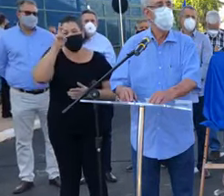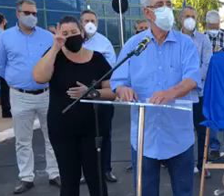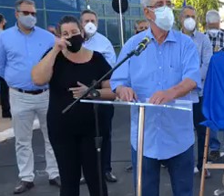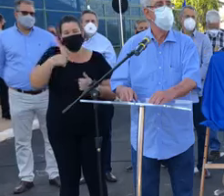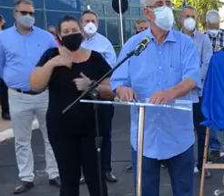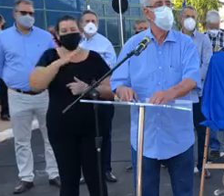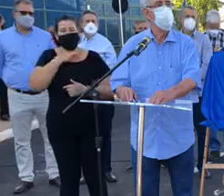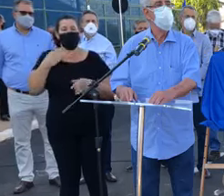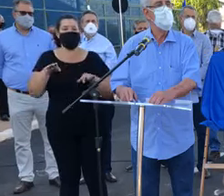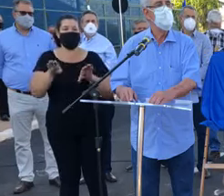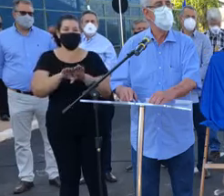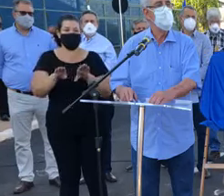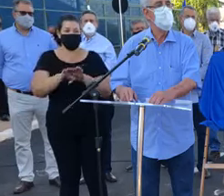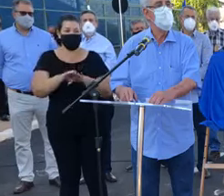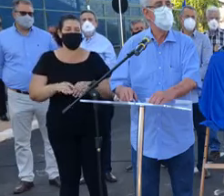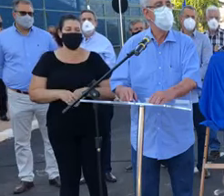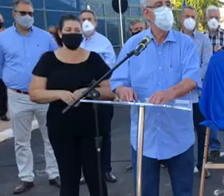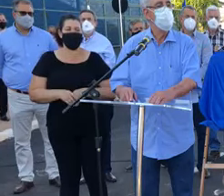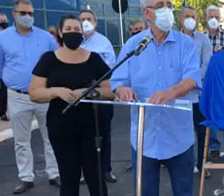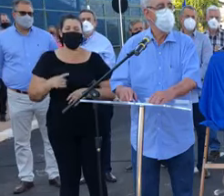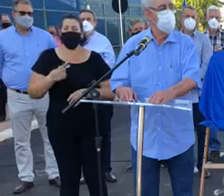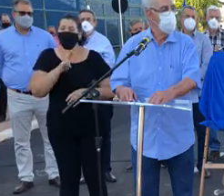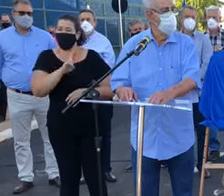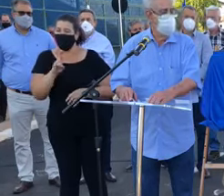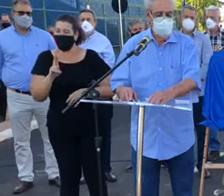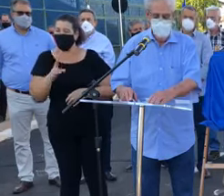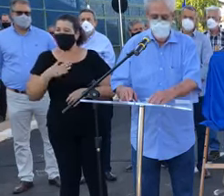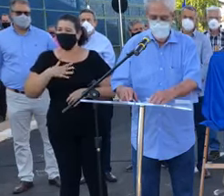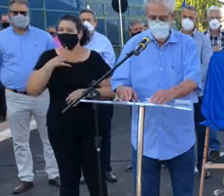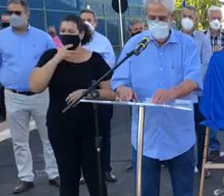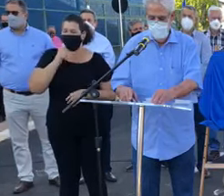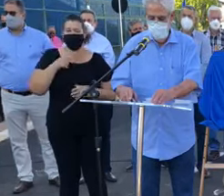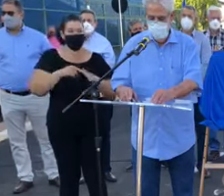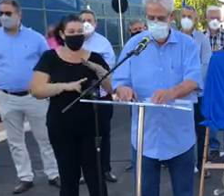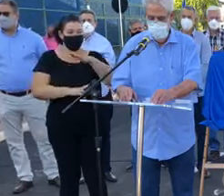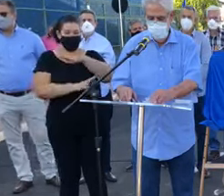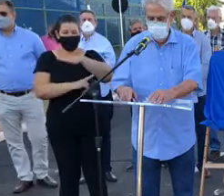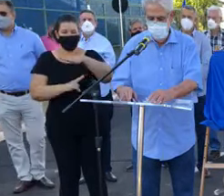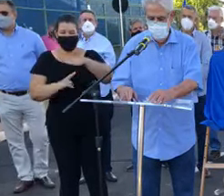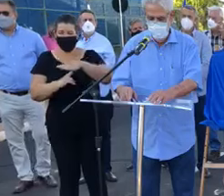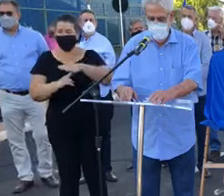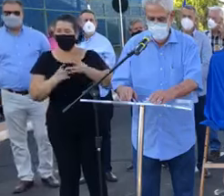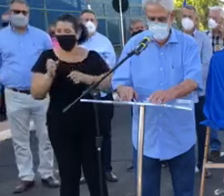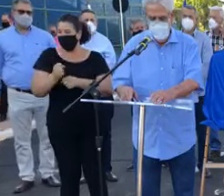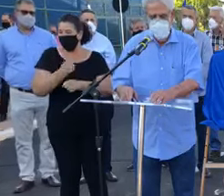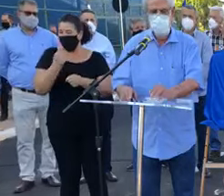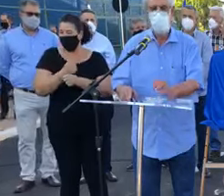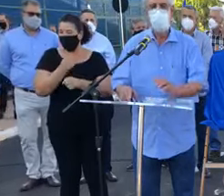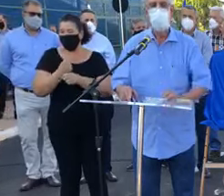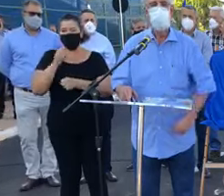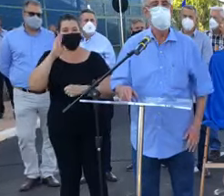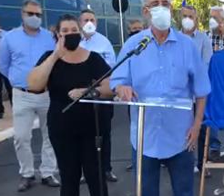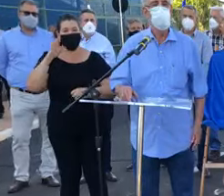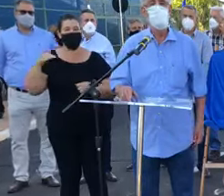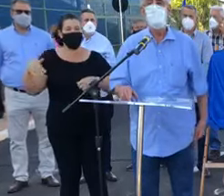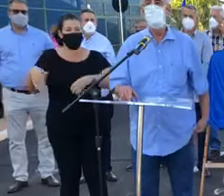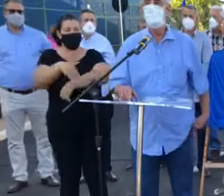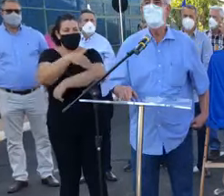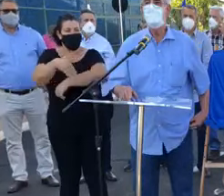nós. Eternizar o nome de Elvésio Alves Carneiro nessa trincheira construída em uma das principais